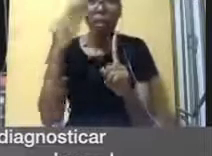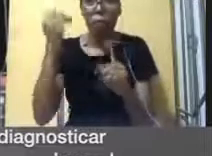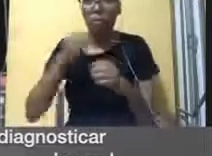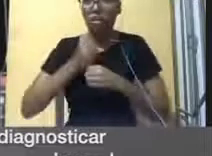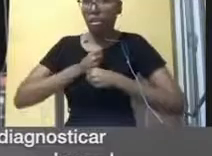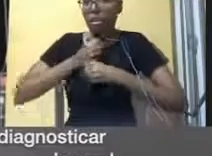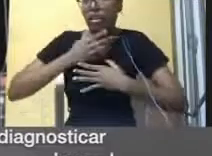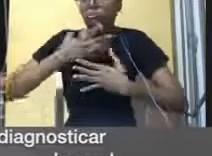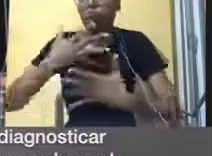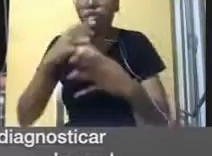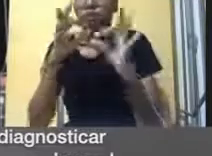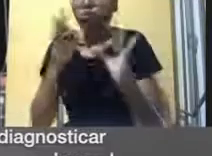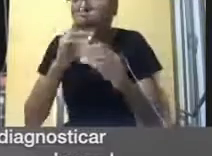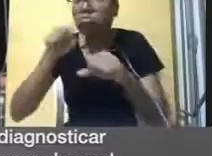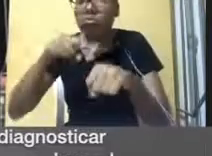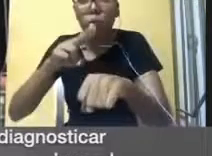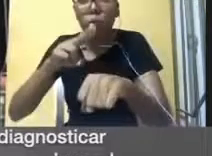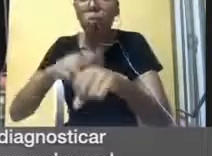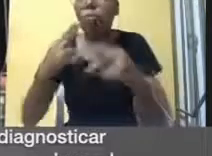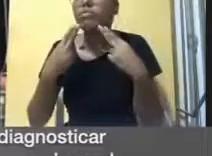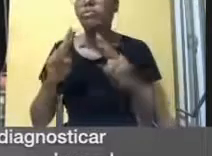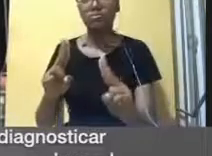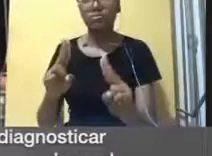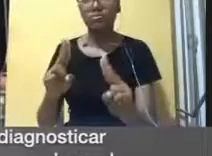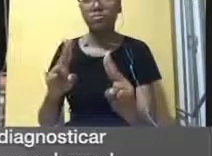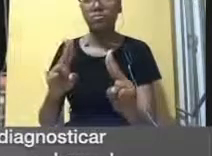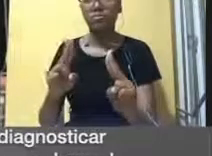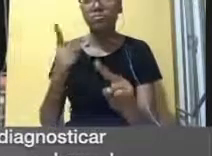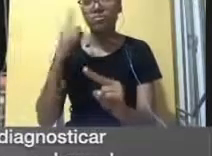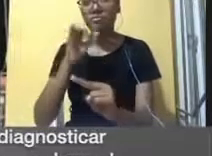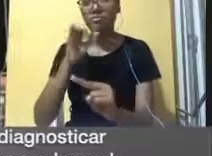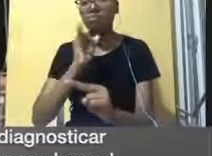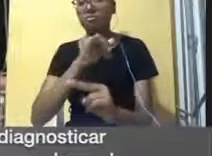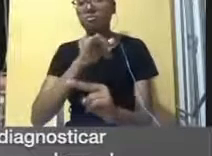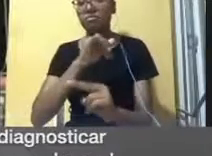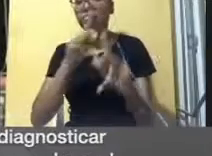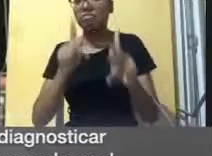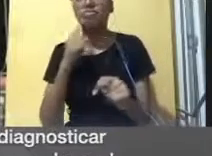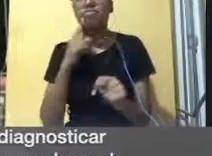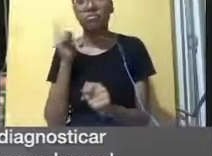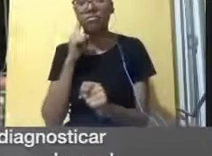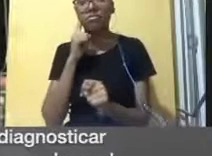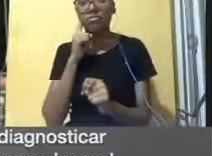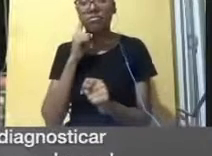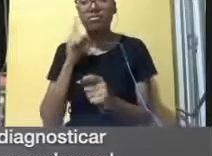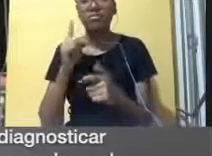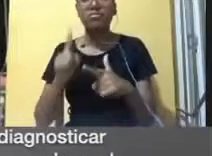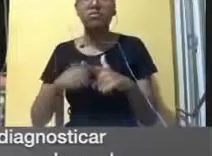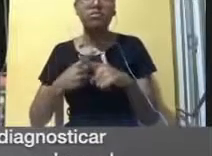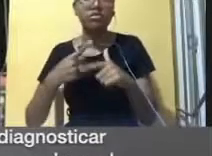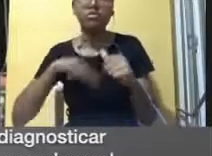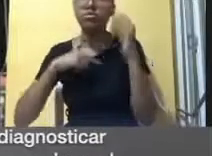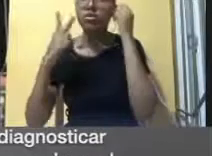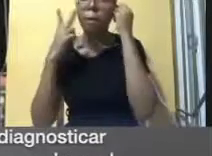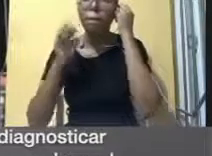manera que es natural para esa persona sorda. Podemos ver conductas sospechosas como